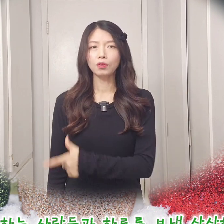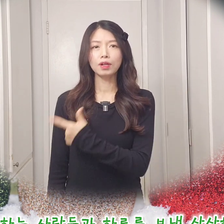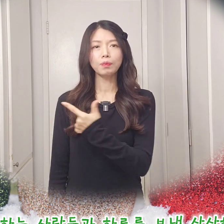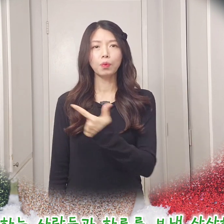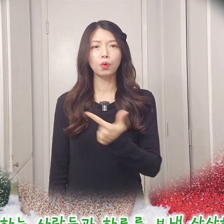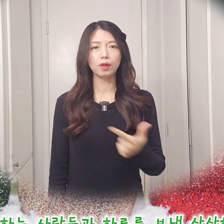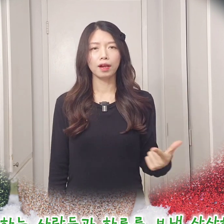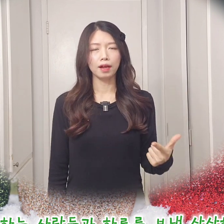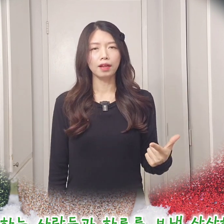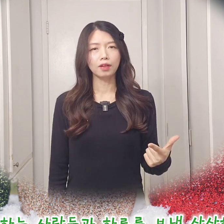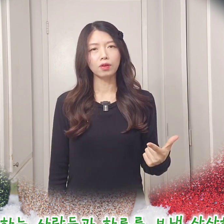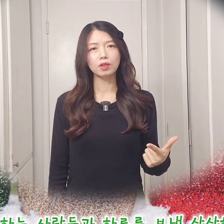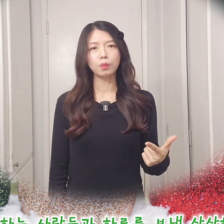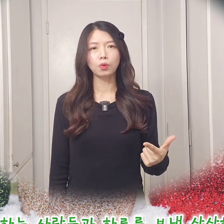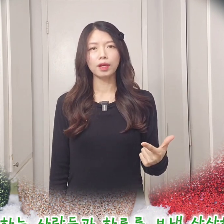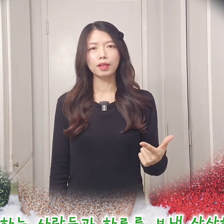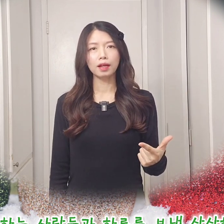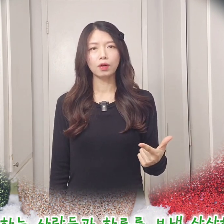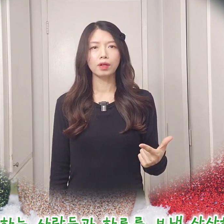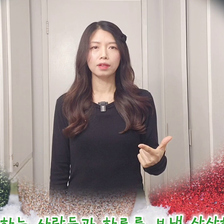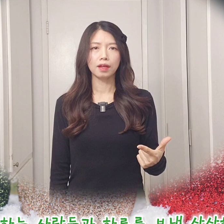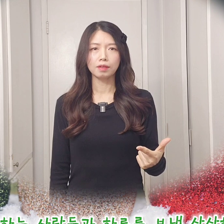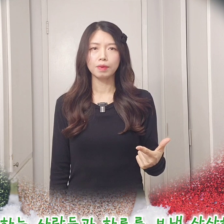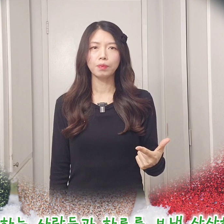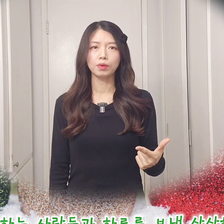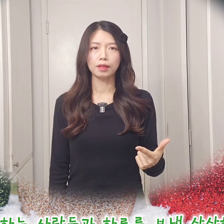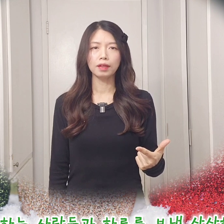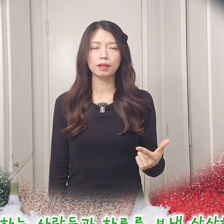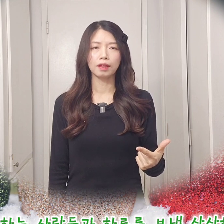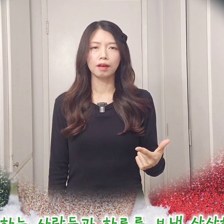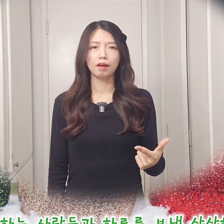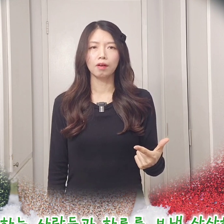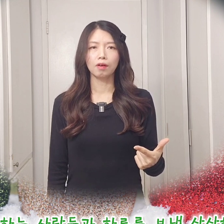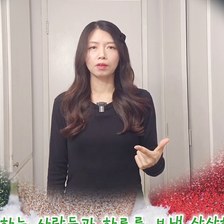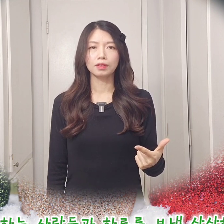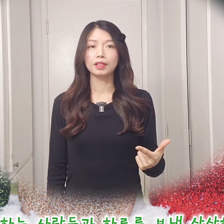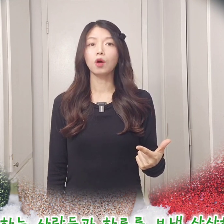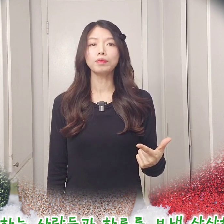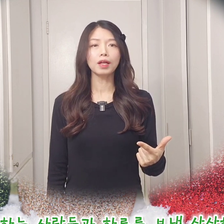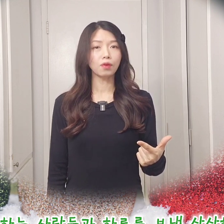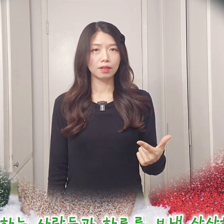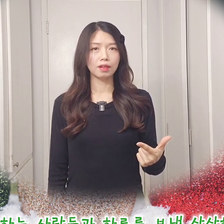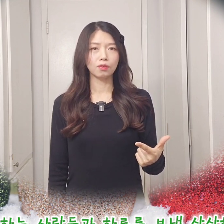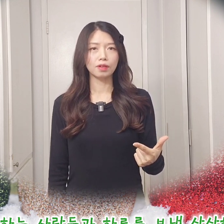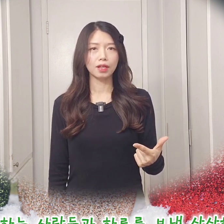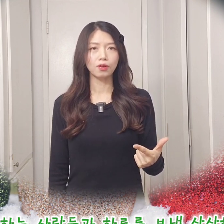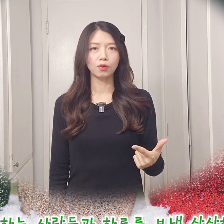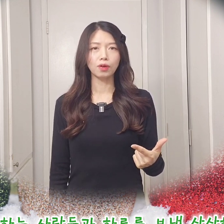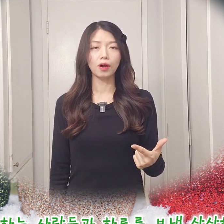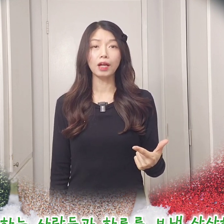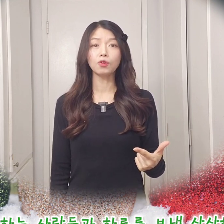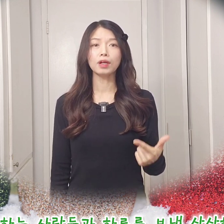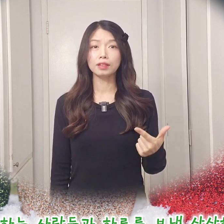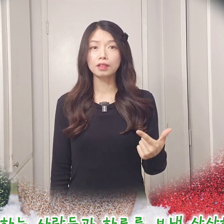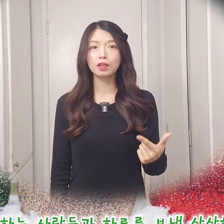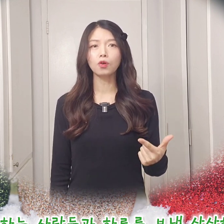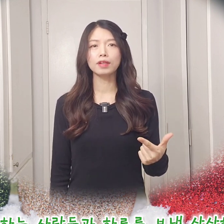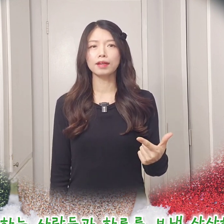하루를 보낼. 여기서 보내다 라고 한 뜻의 의미보다는 즐겁다라고 한 뜻의 수어를 사용했고요. 하루가 즐거울 상상을